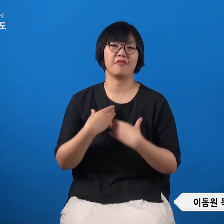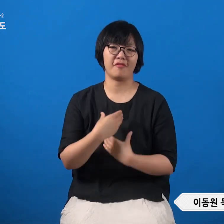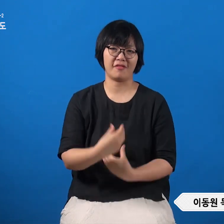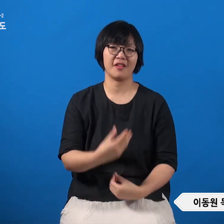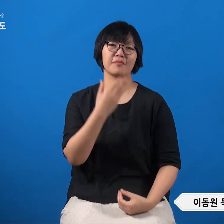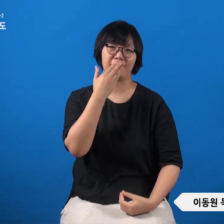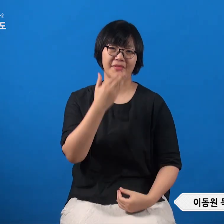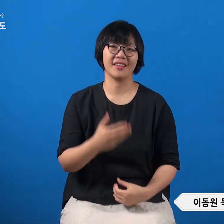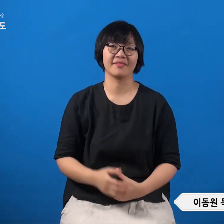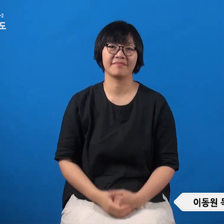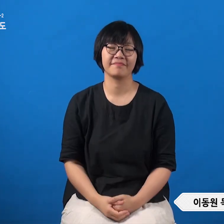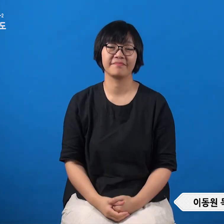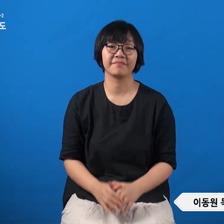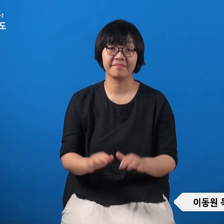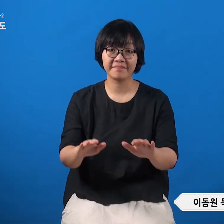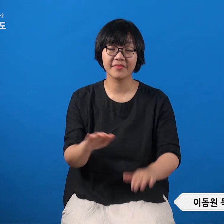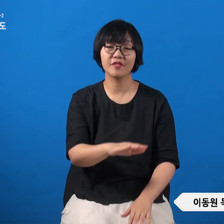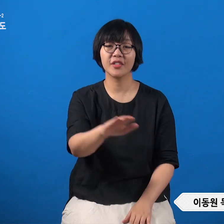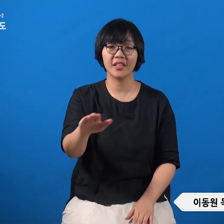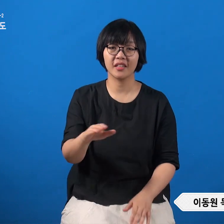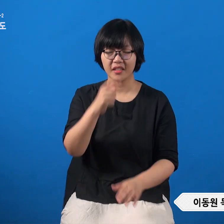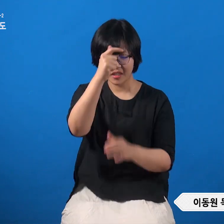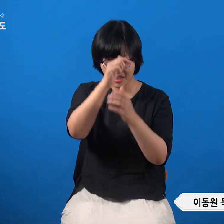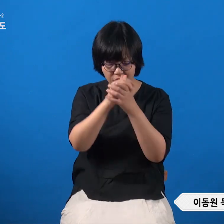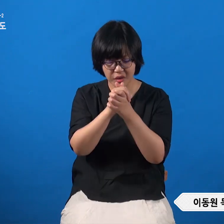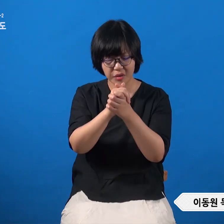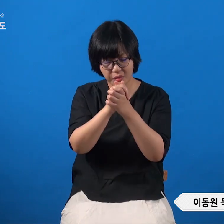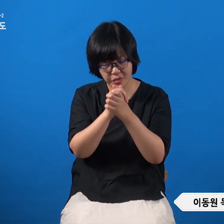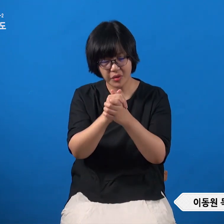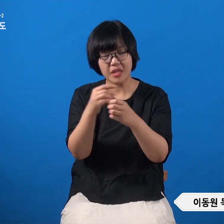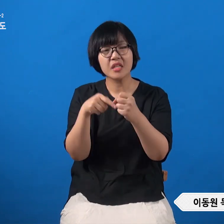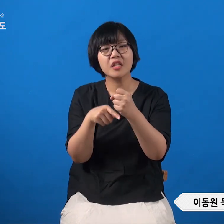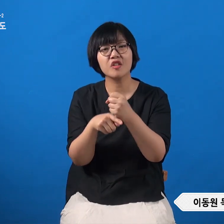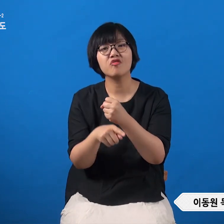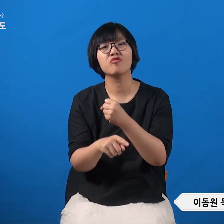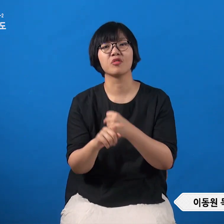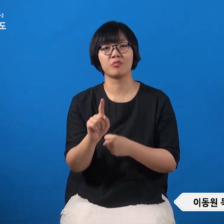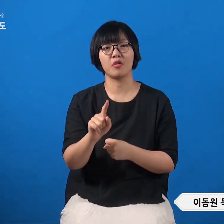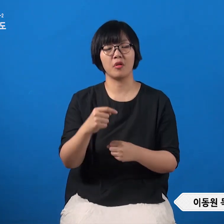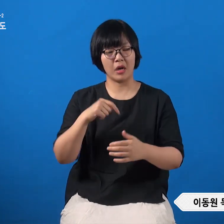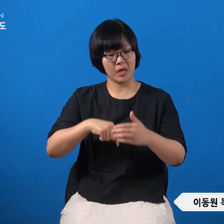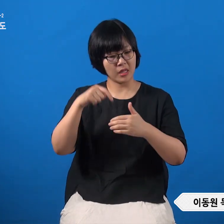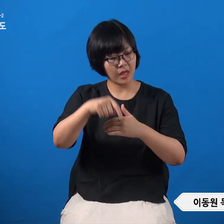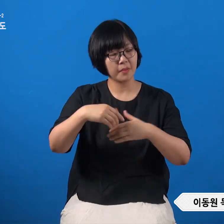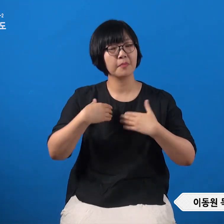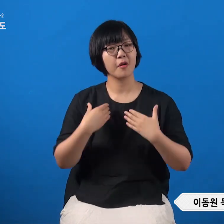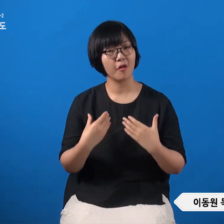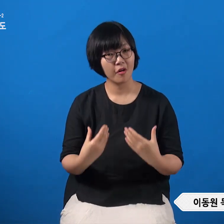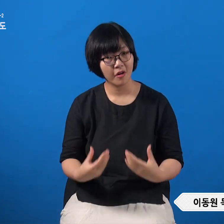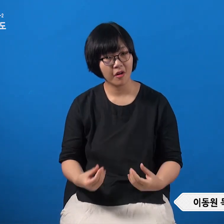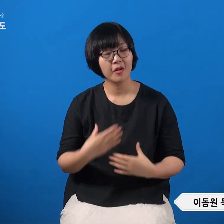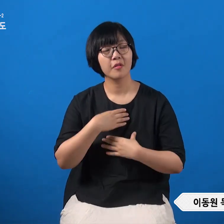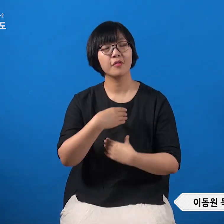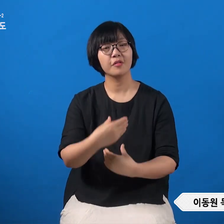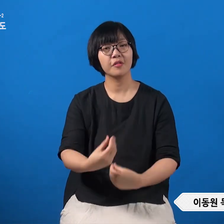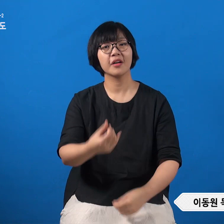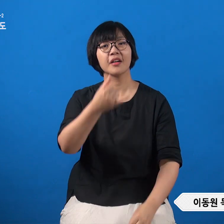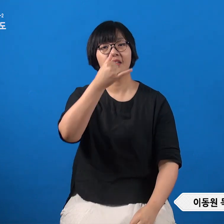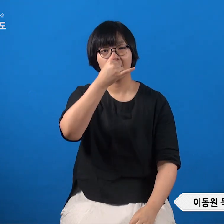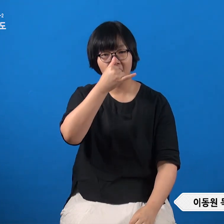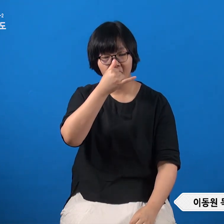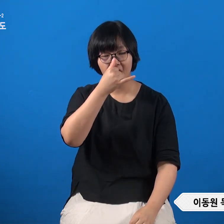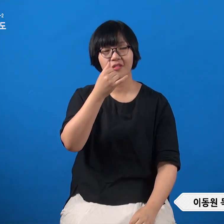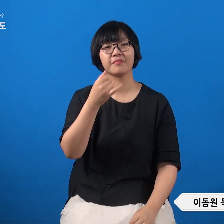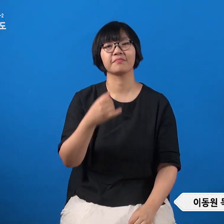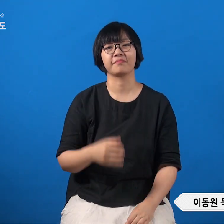그 다음에 우리가 그 기도를 해야 할 또 하나 이유는 그래야만 우리에게 평안한 삶이 와요. 고요한 삶뿐만 아니라 평안한 삶이